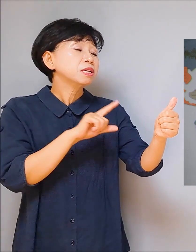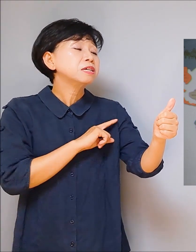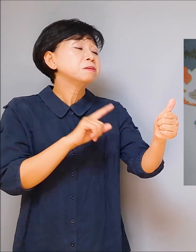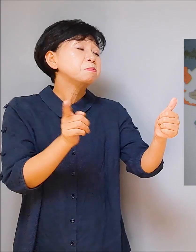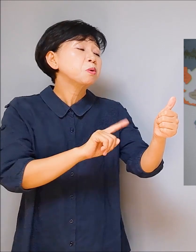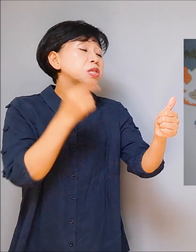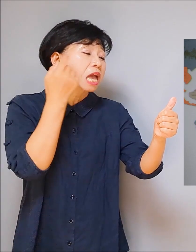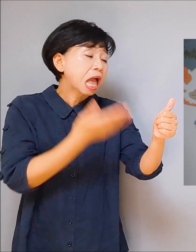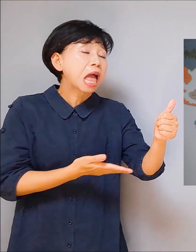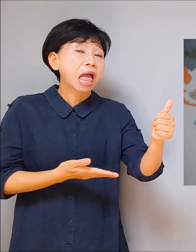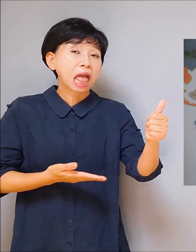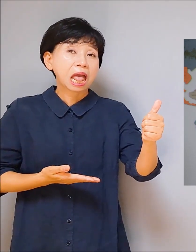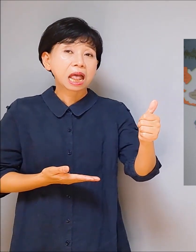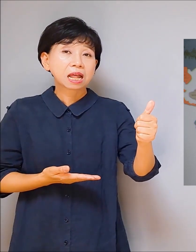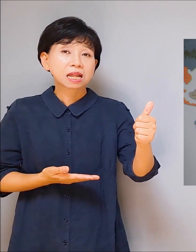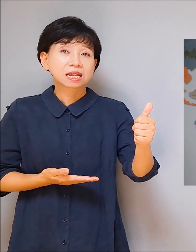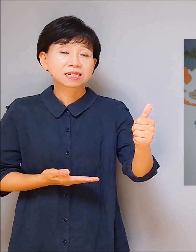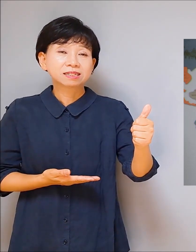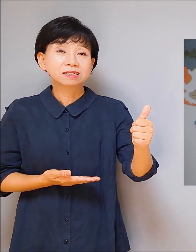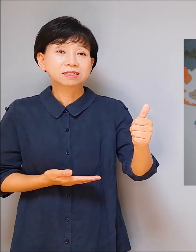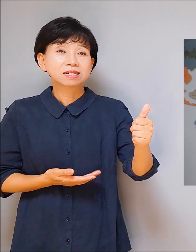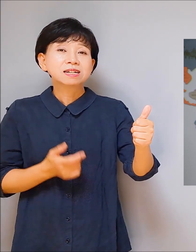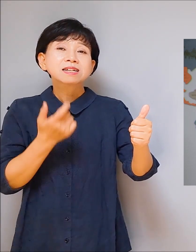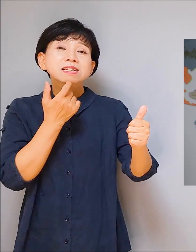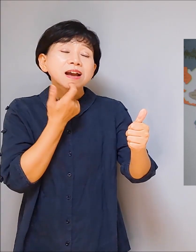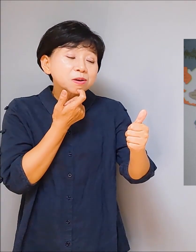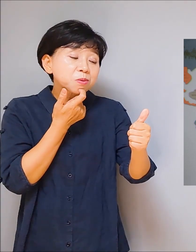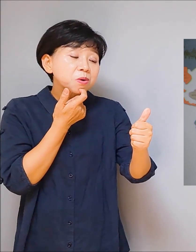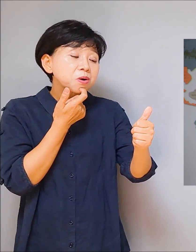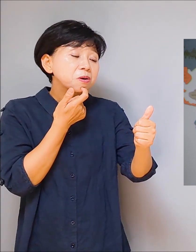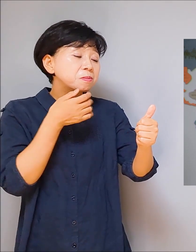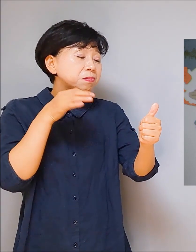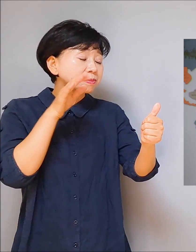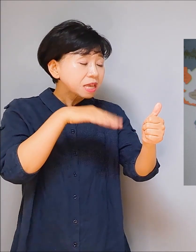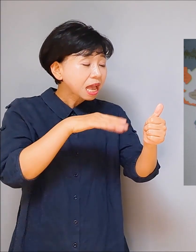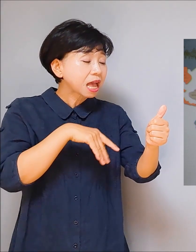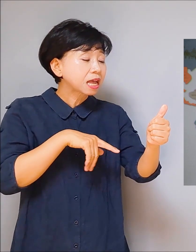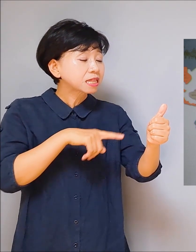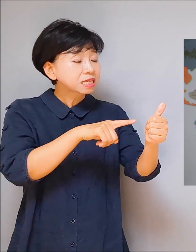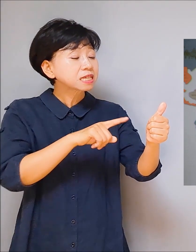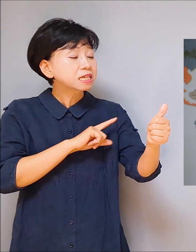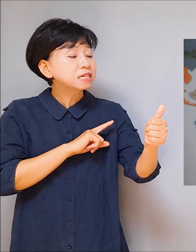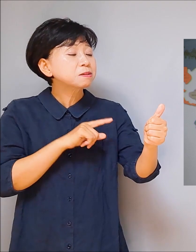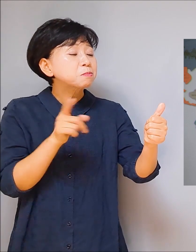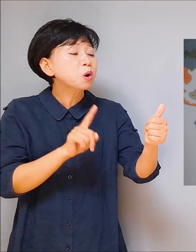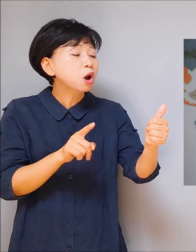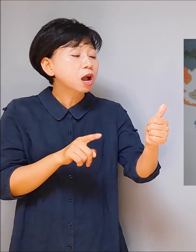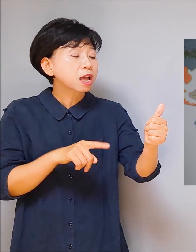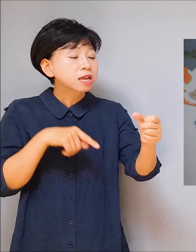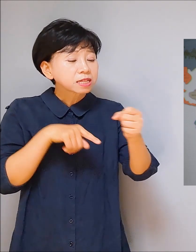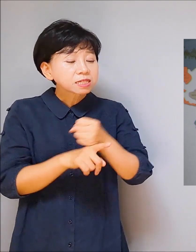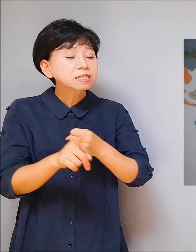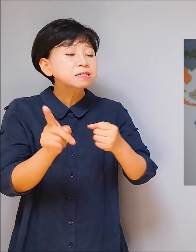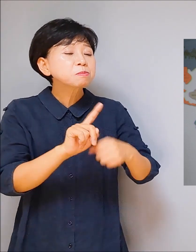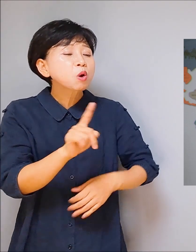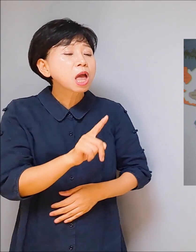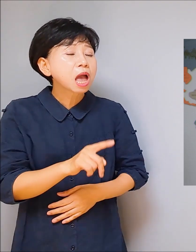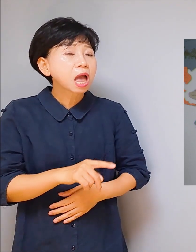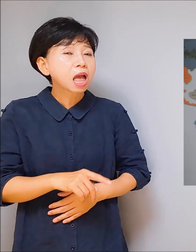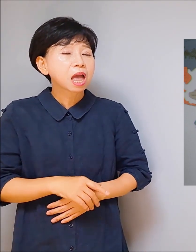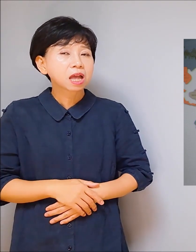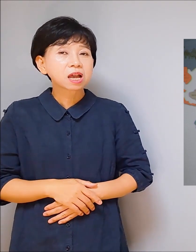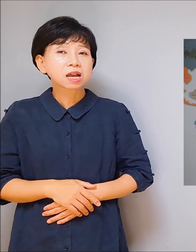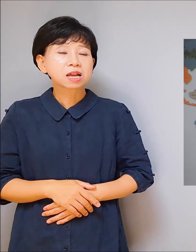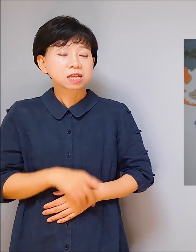건 야곱의 이름까지 불러가면서 내 이름 뭐냐? 내 이름의 뜻이 뭐냐? 너 지금까지 어떻게